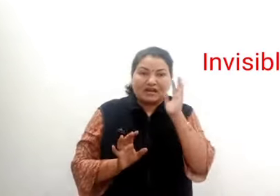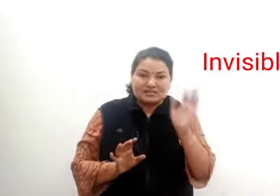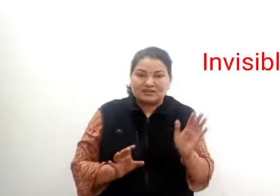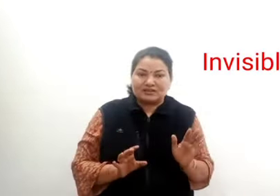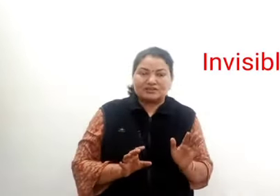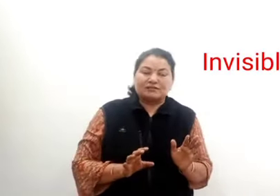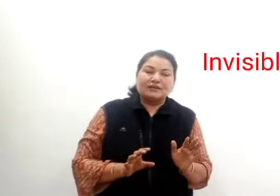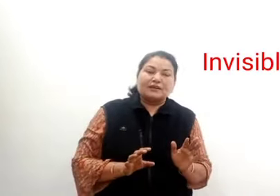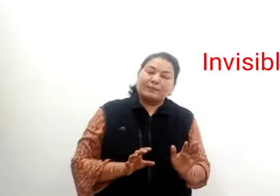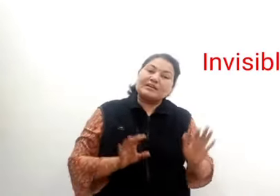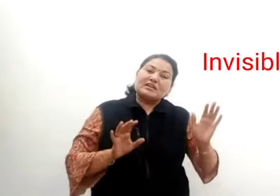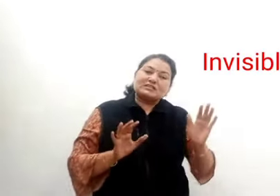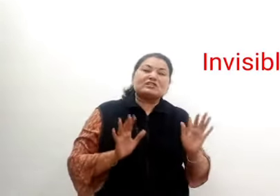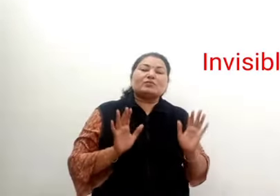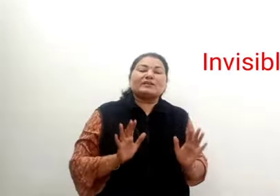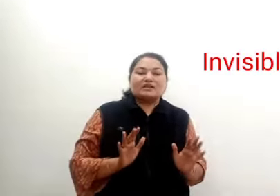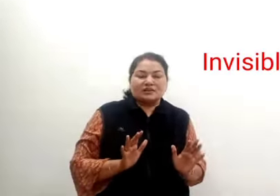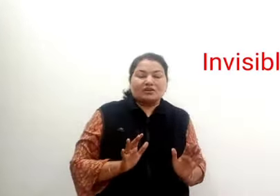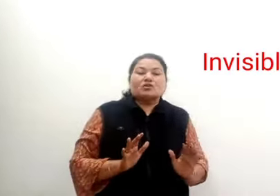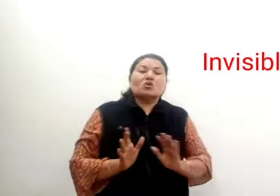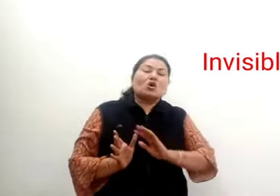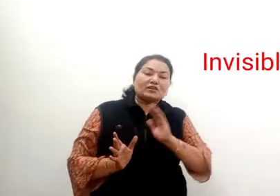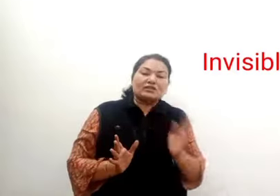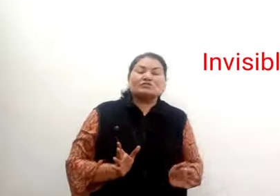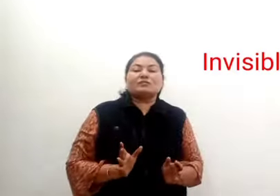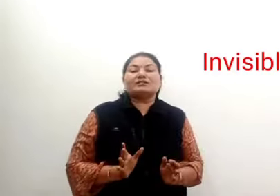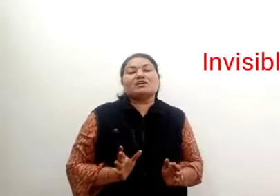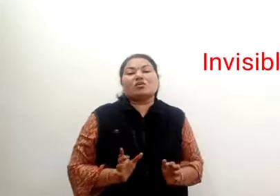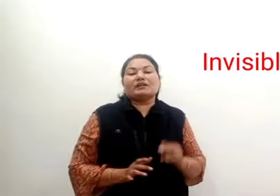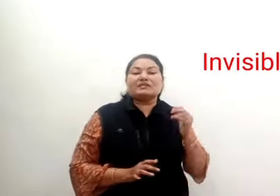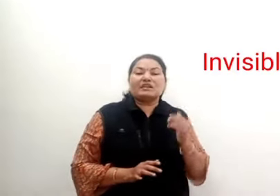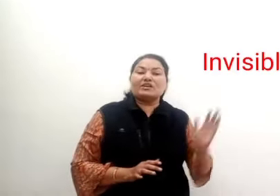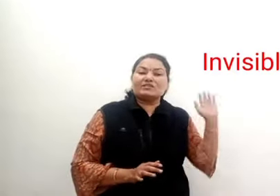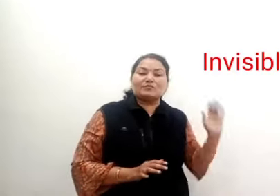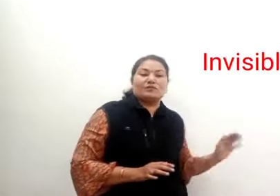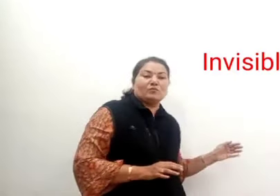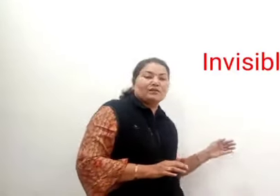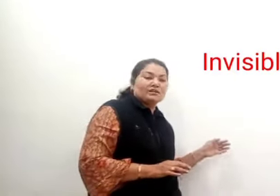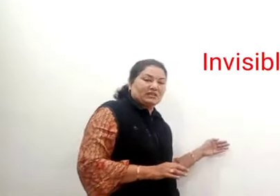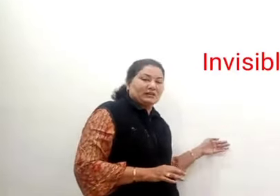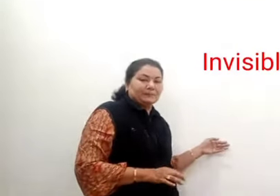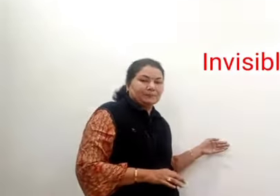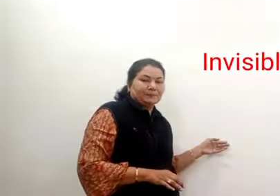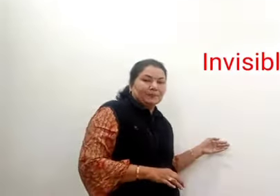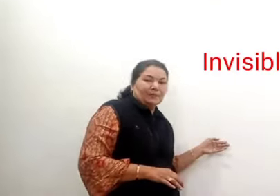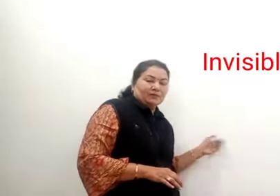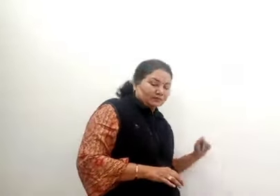कांट सी इट, but still the movements are there. So all these movements are called as invisible movement, third type.